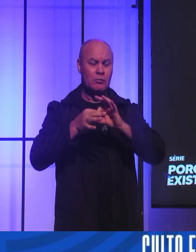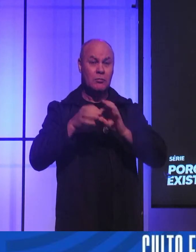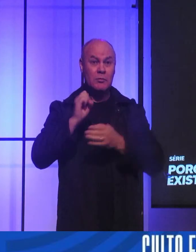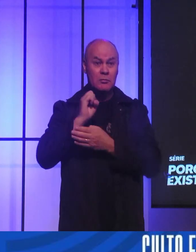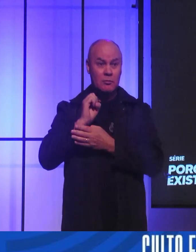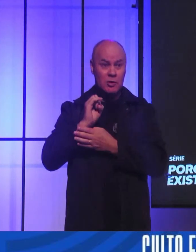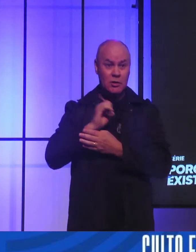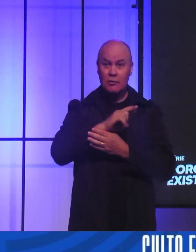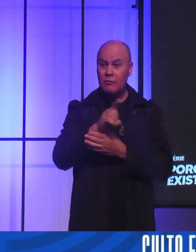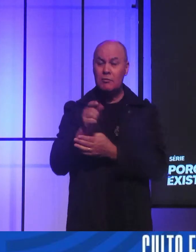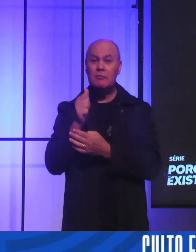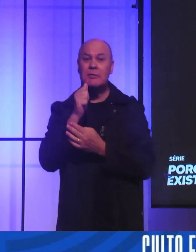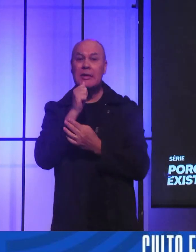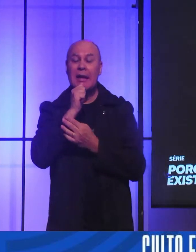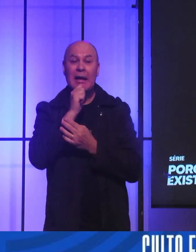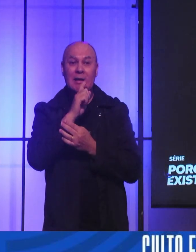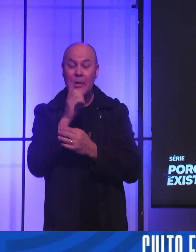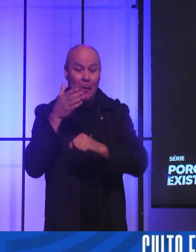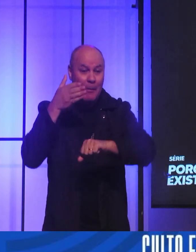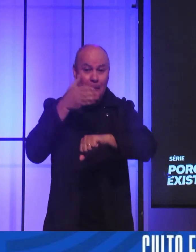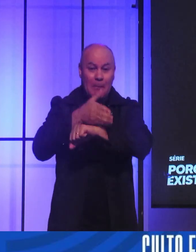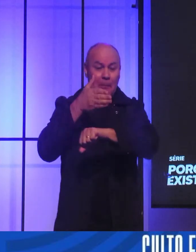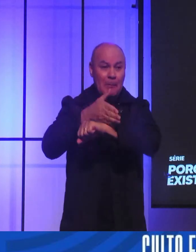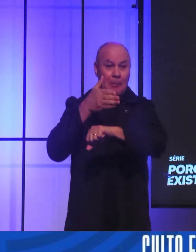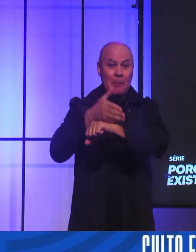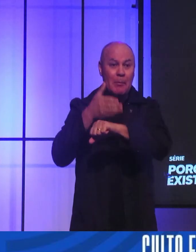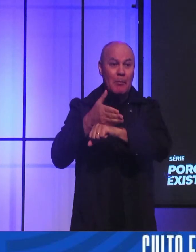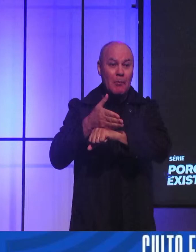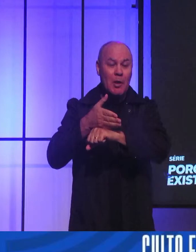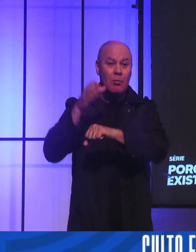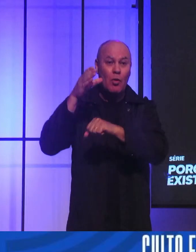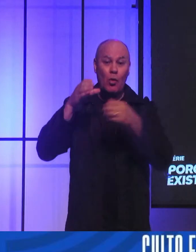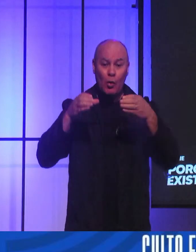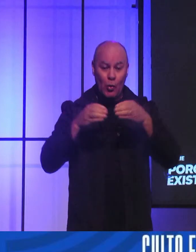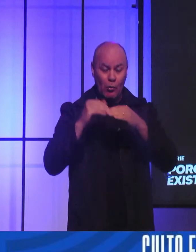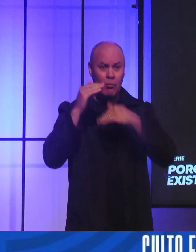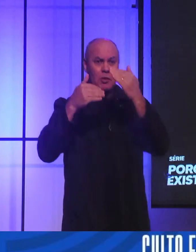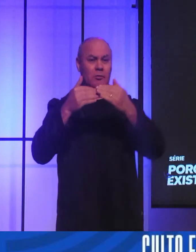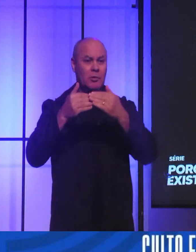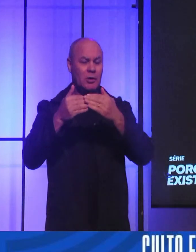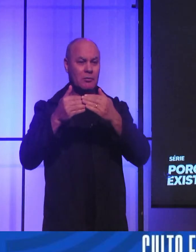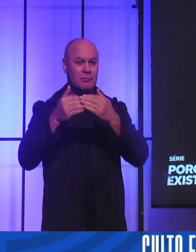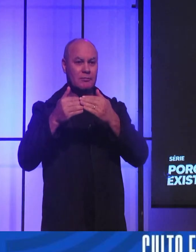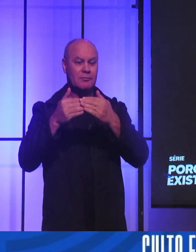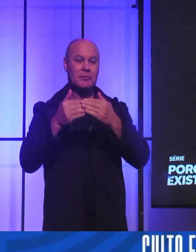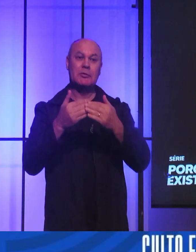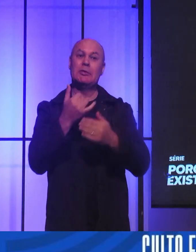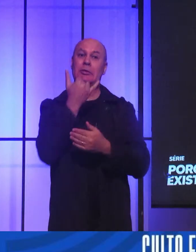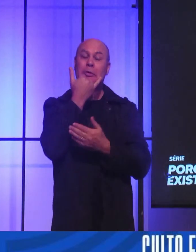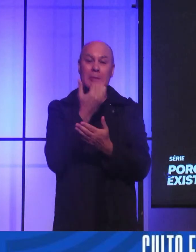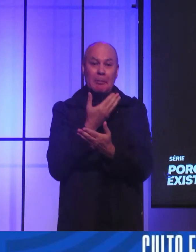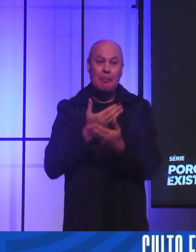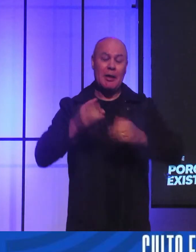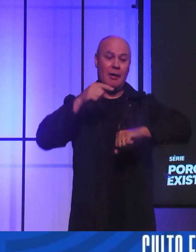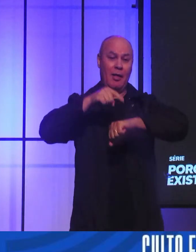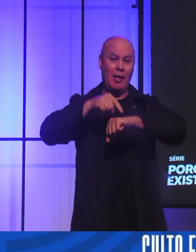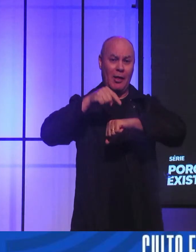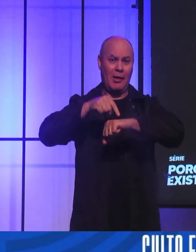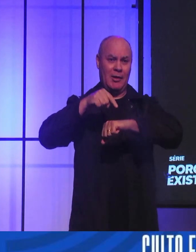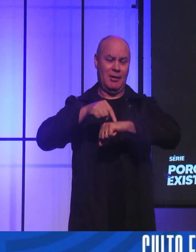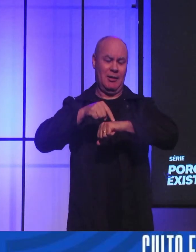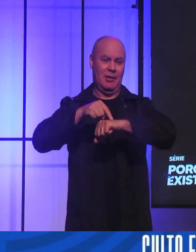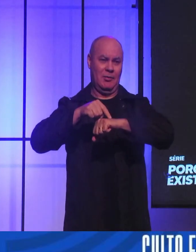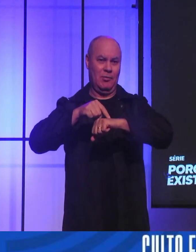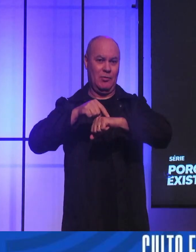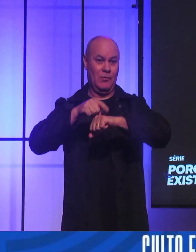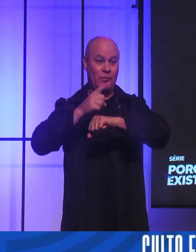há de melhor da Igreja Batista Filadélfia de Canoas. Então faça parte. Vivemos esses relacionamentos nos grupos de